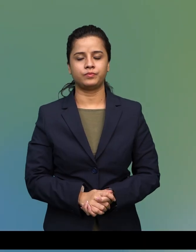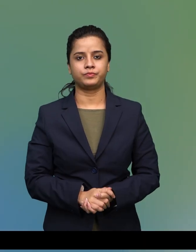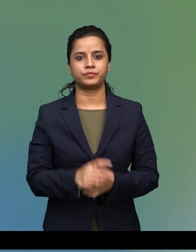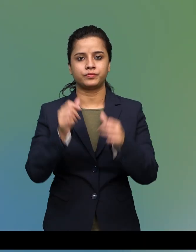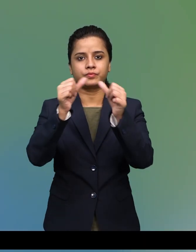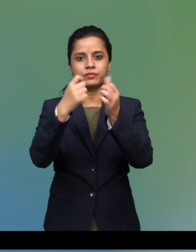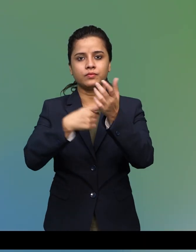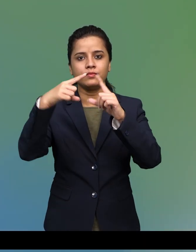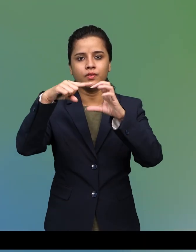ಅಪಧಮನಿಗಳು